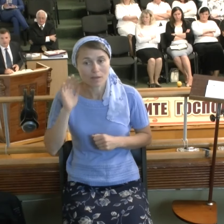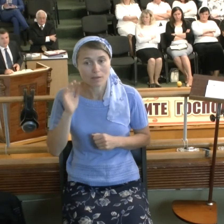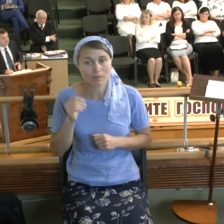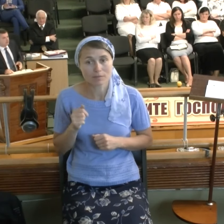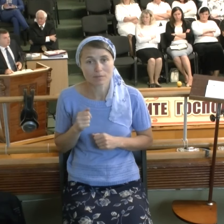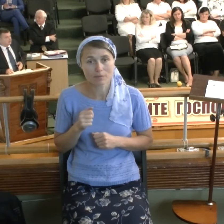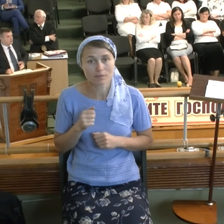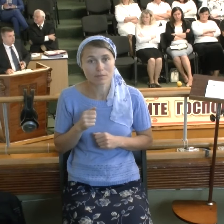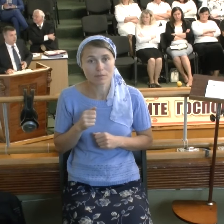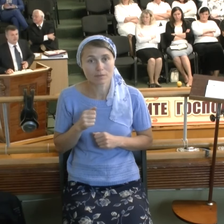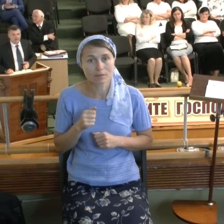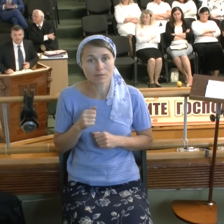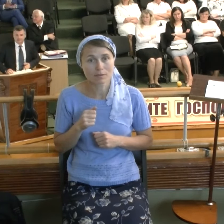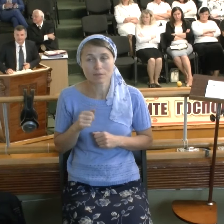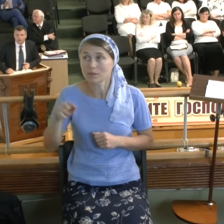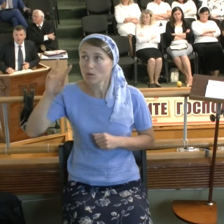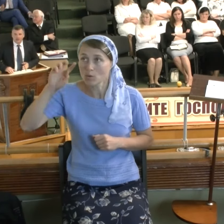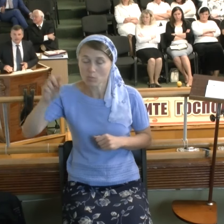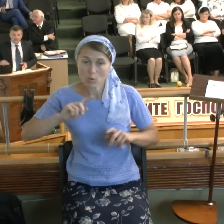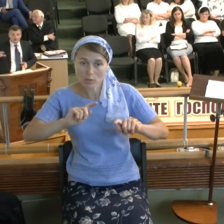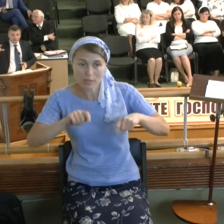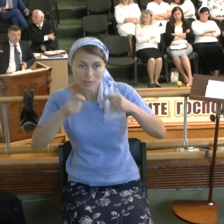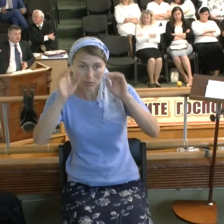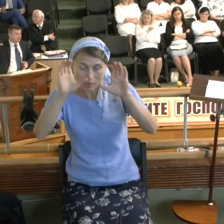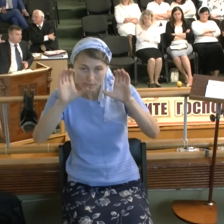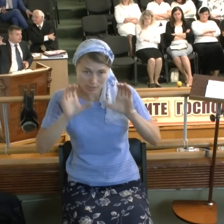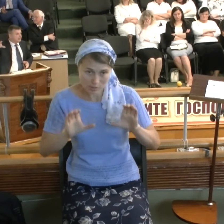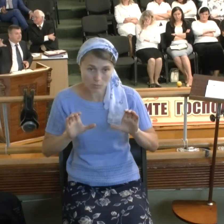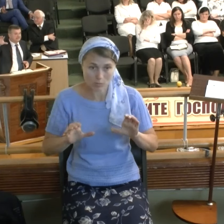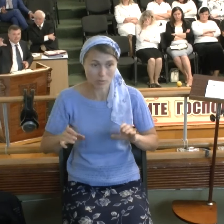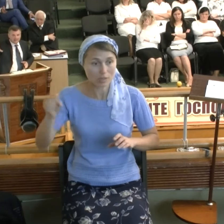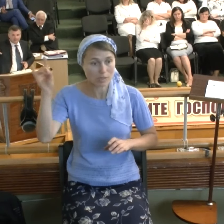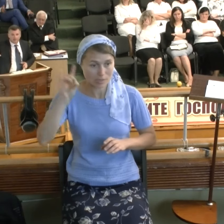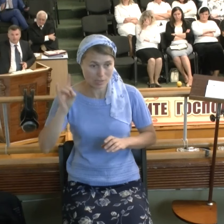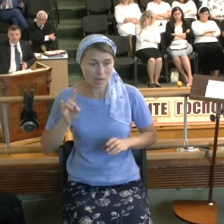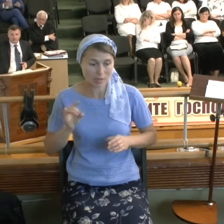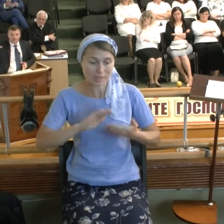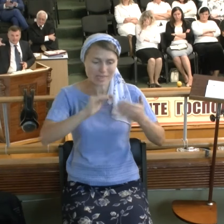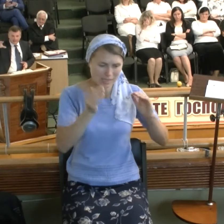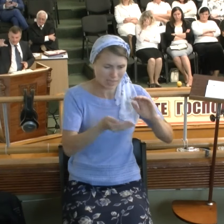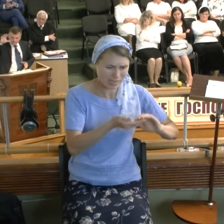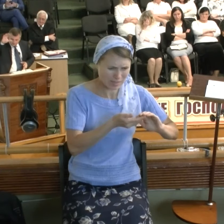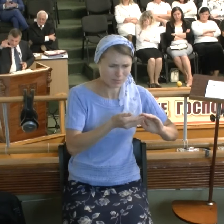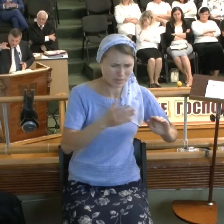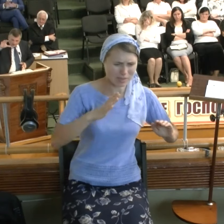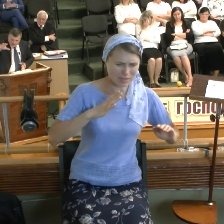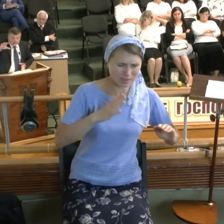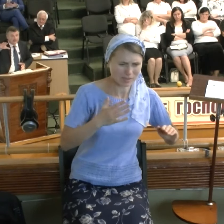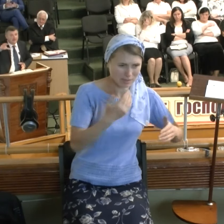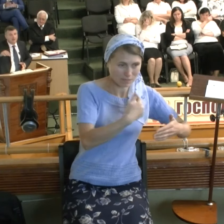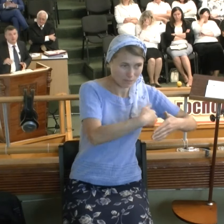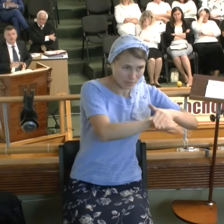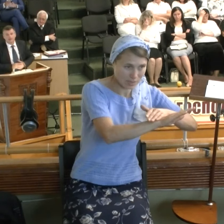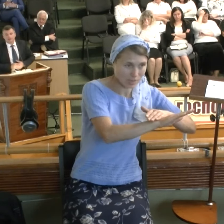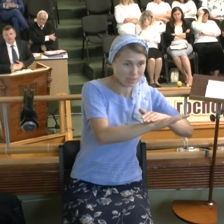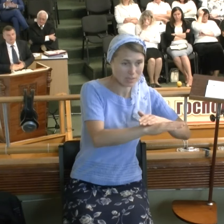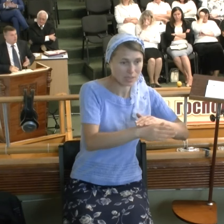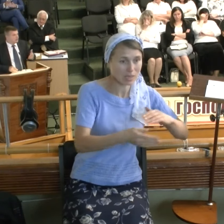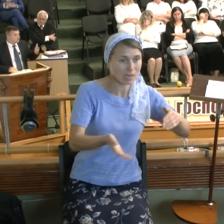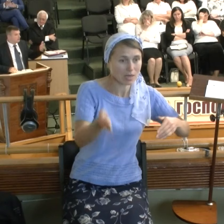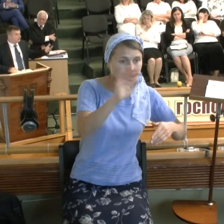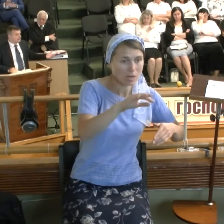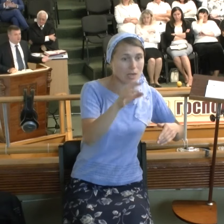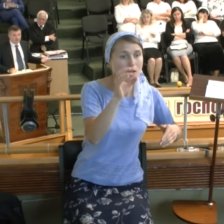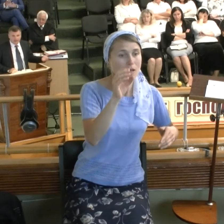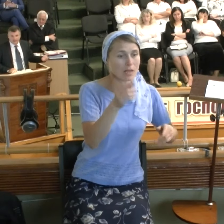Бог дает закон народу израильскому, они выходят оттуда, из Египта, подходят к горе Синаю, и там